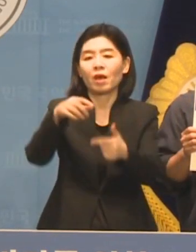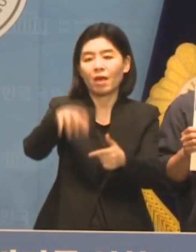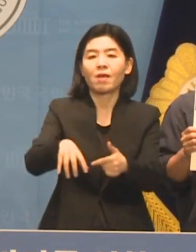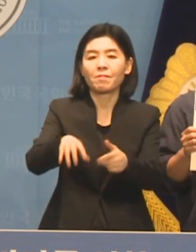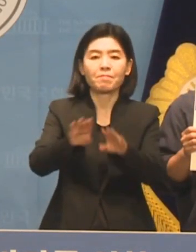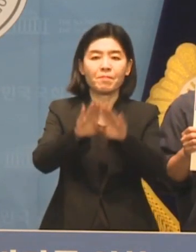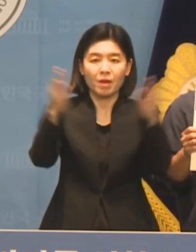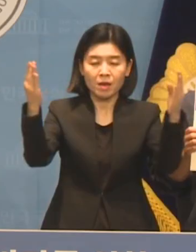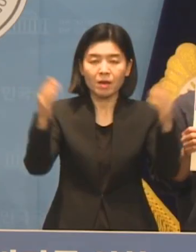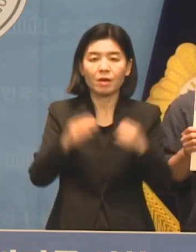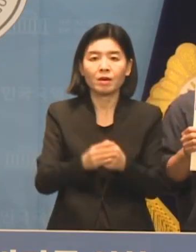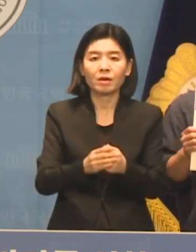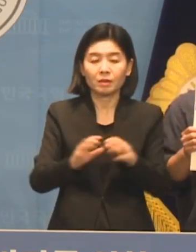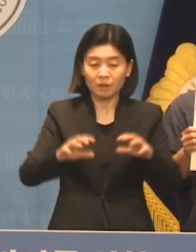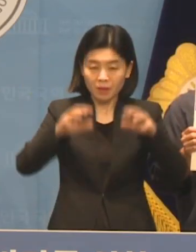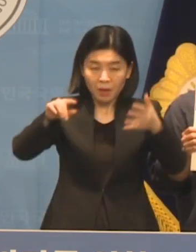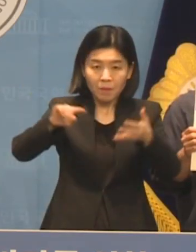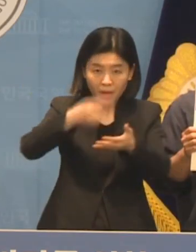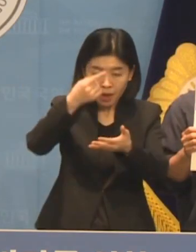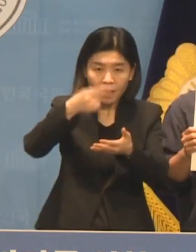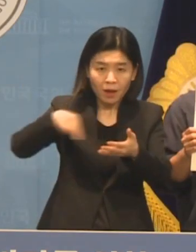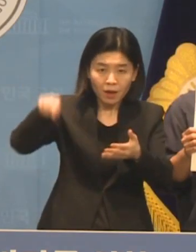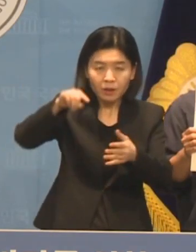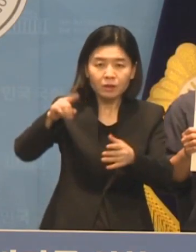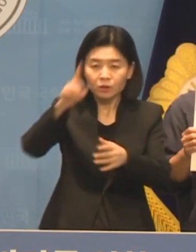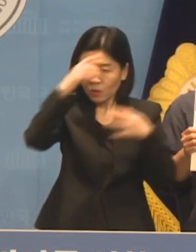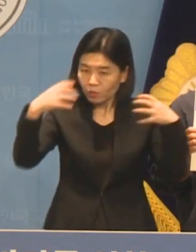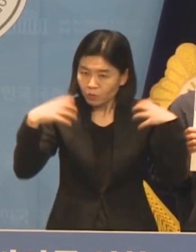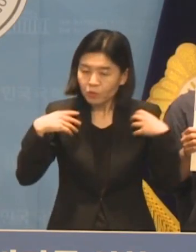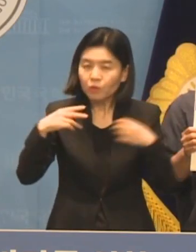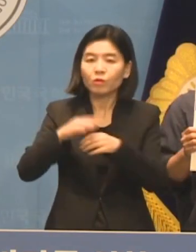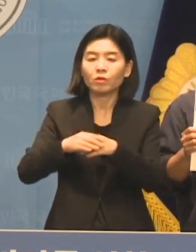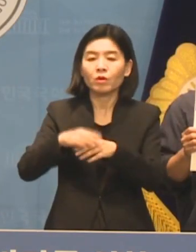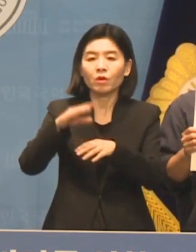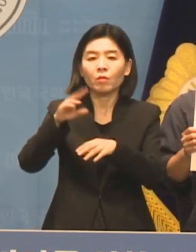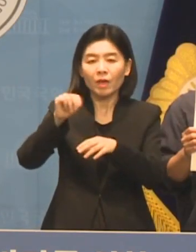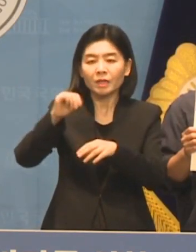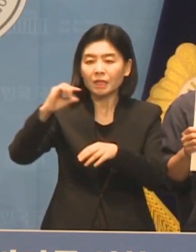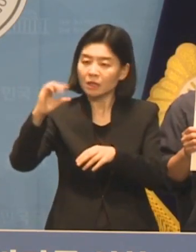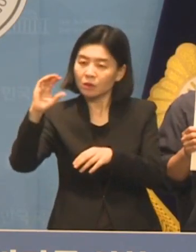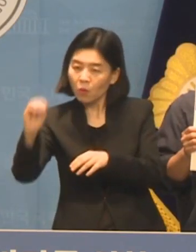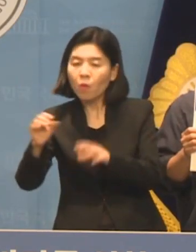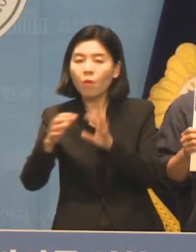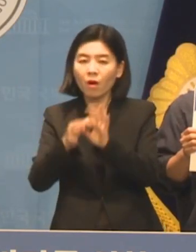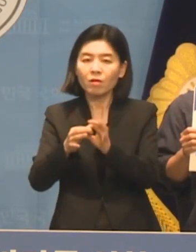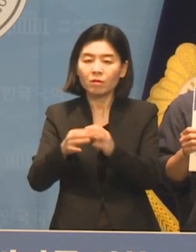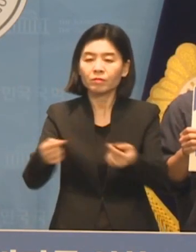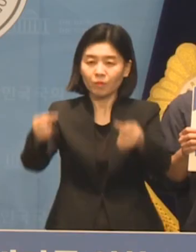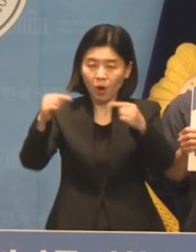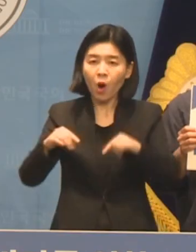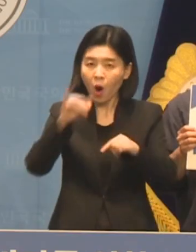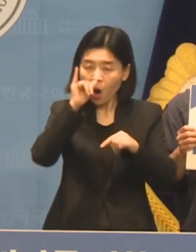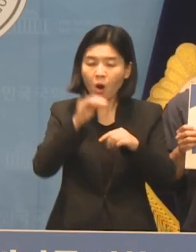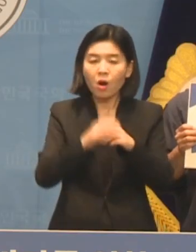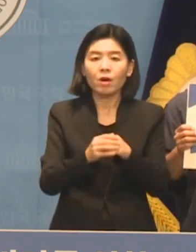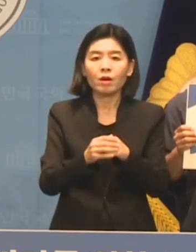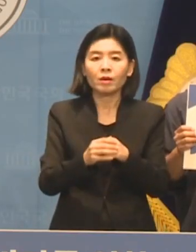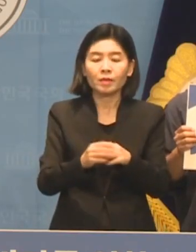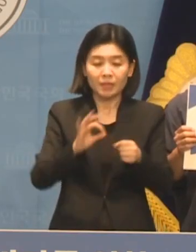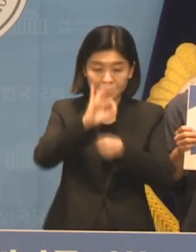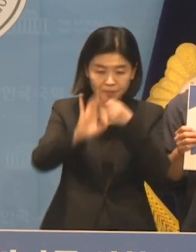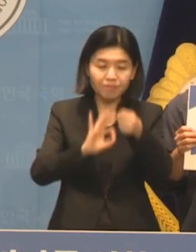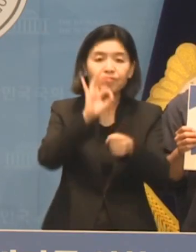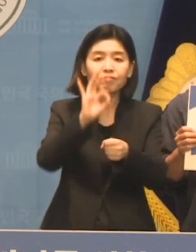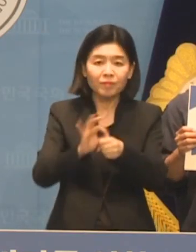100여 개국의 정부, NGO, 공공기관 등 다양한 이해관계자가 참여하고요. 지난 10년간의 해양 관련